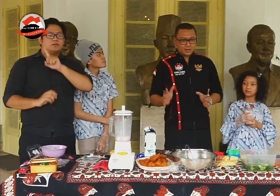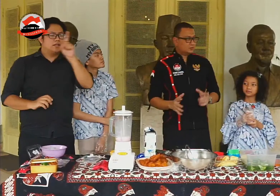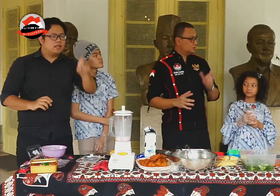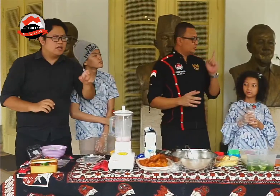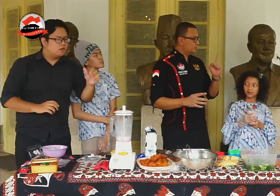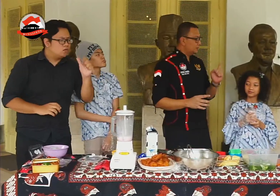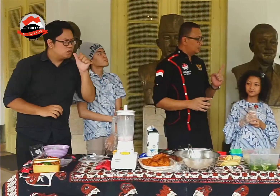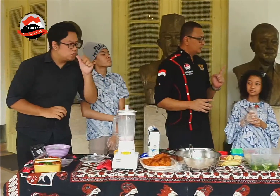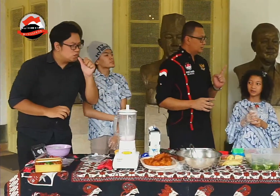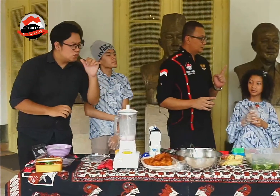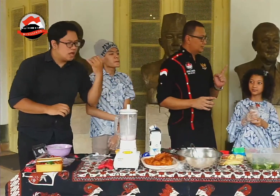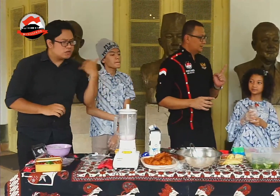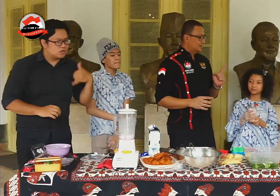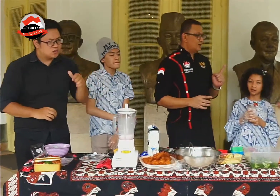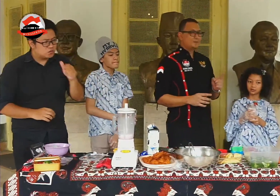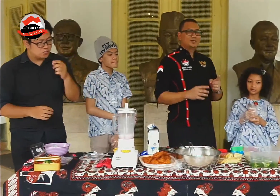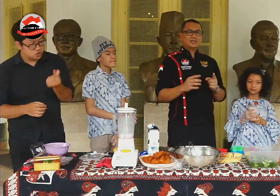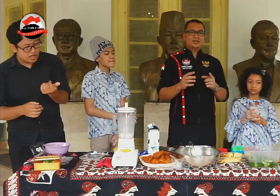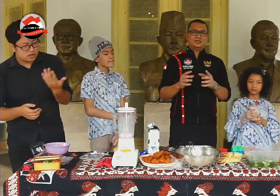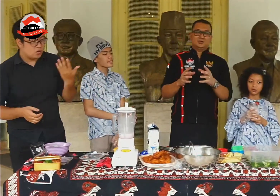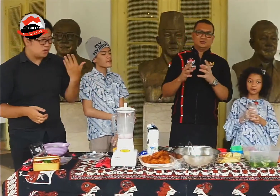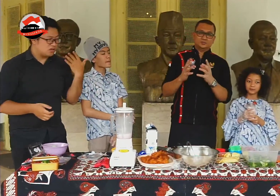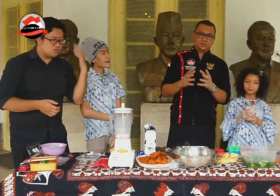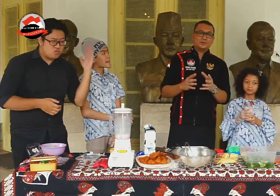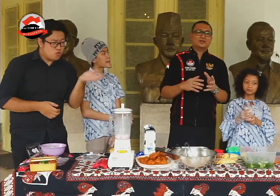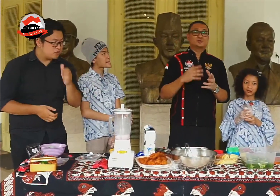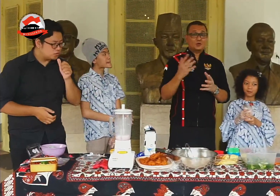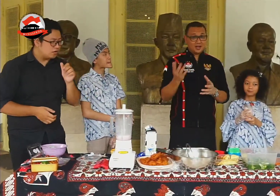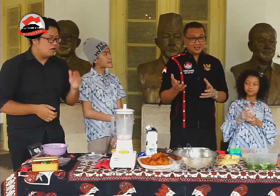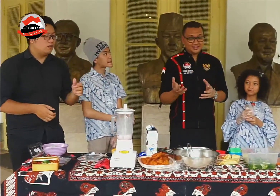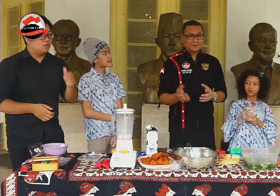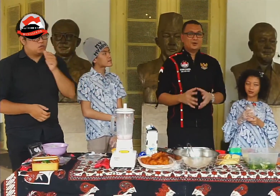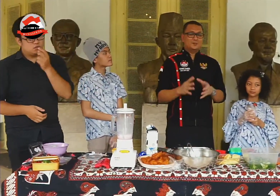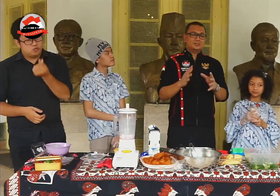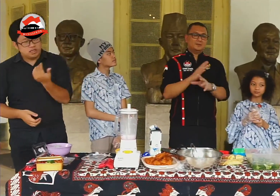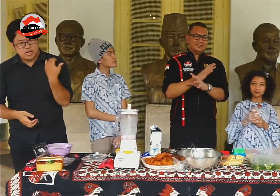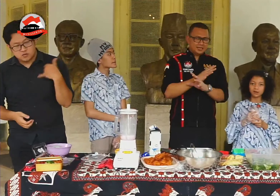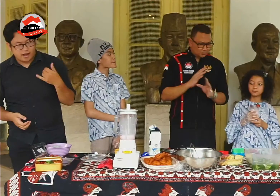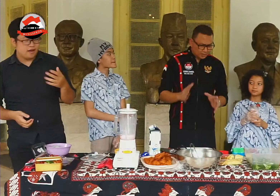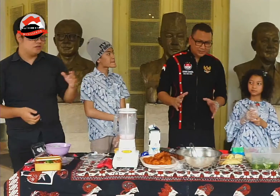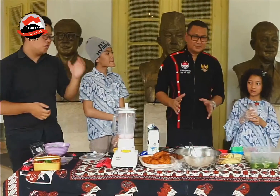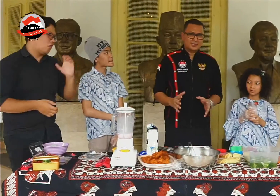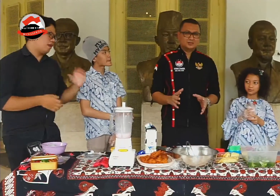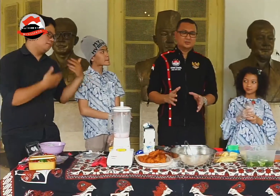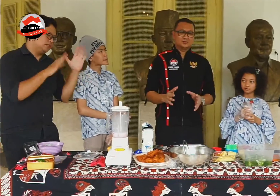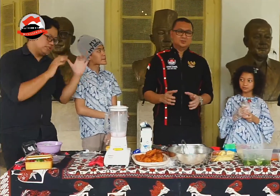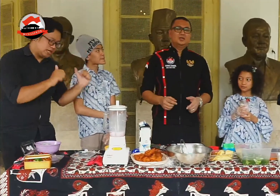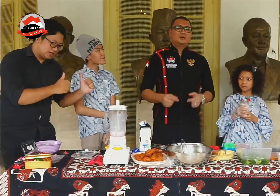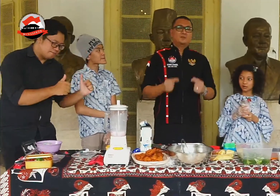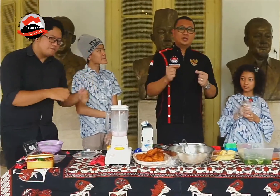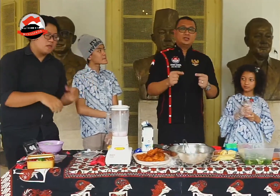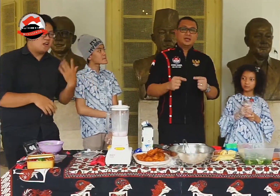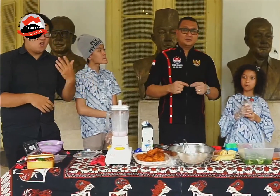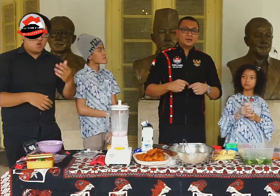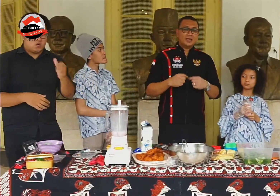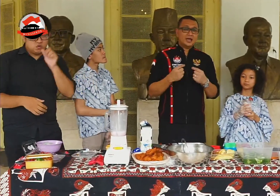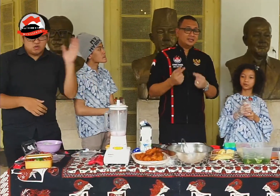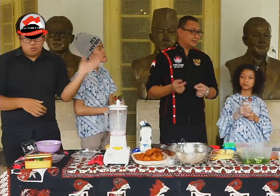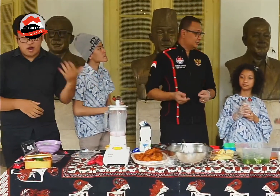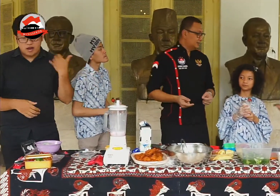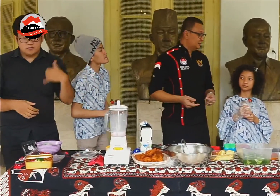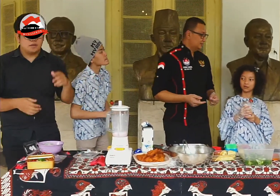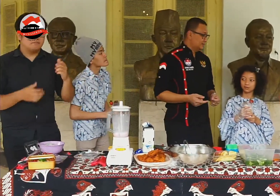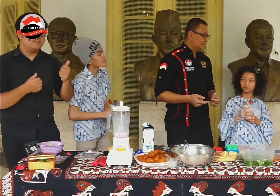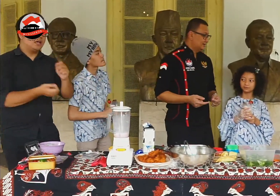susu atau susu putih? Kalau misalnya nggak suka susu putih, pakai susu coklat. Tapi kalau misalnya tidak suka sama sekali susu, boleh diganti pakai